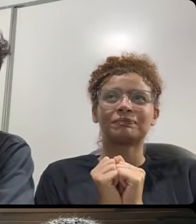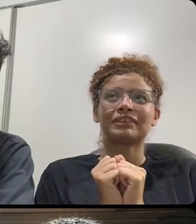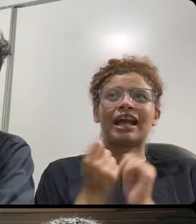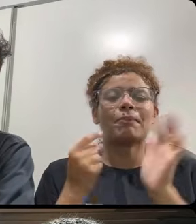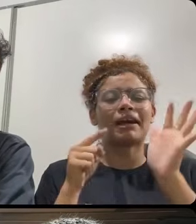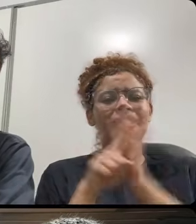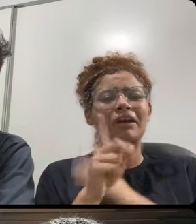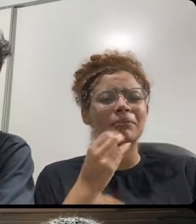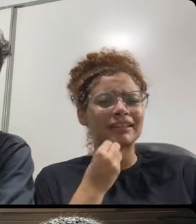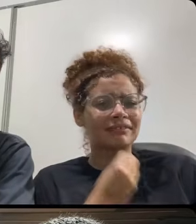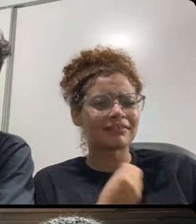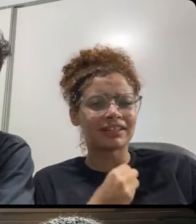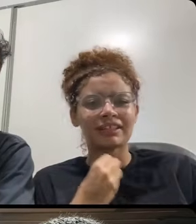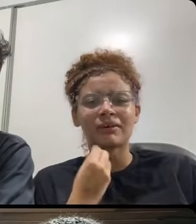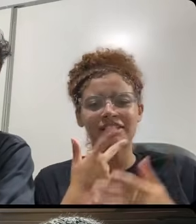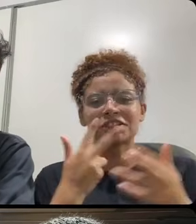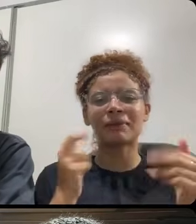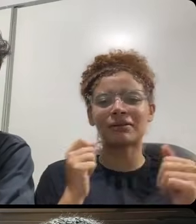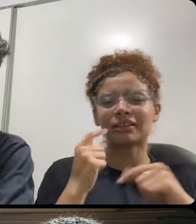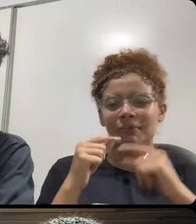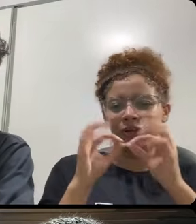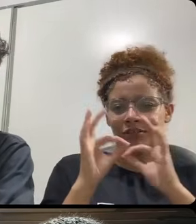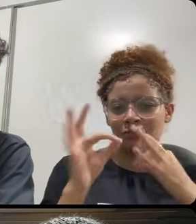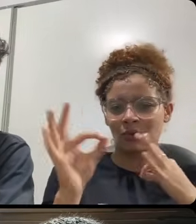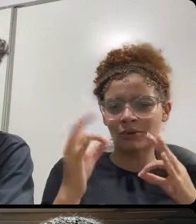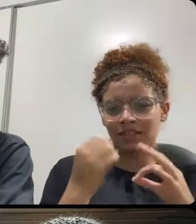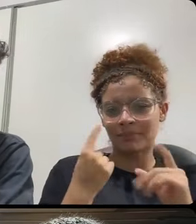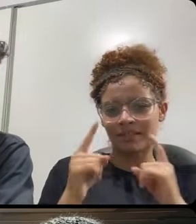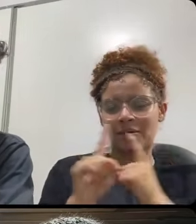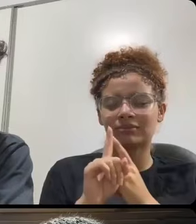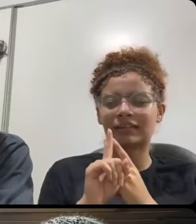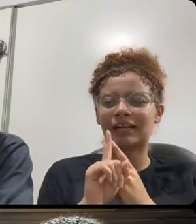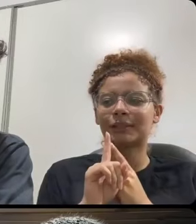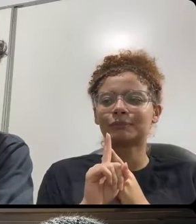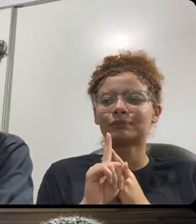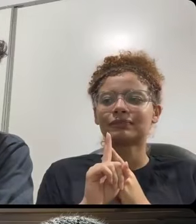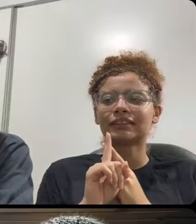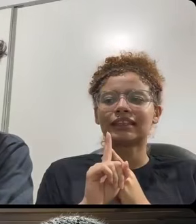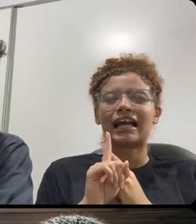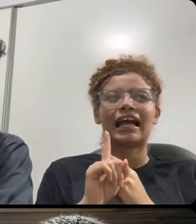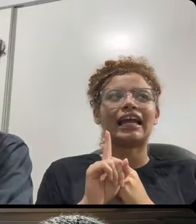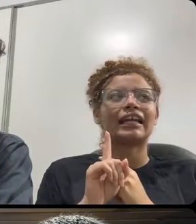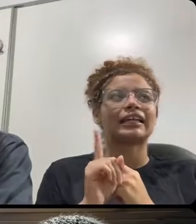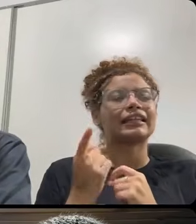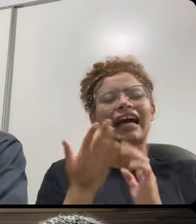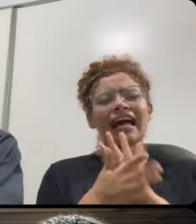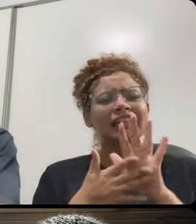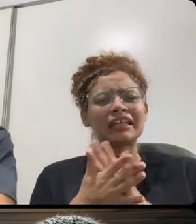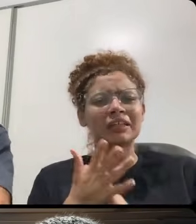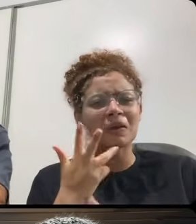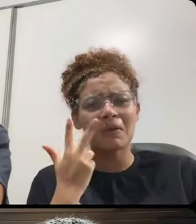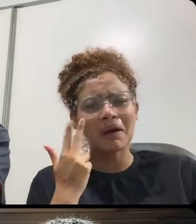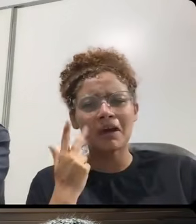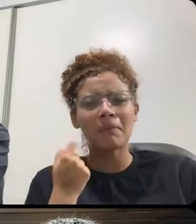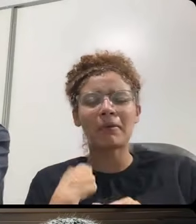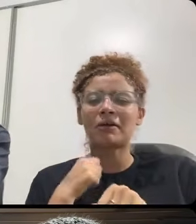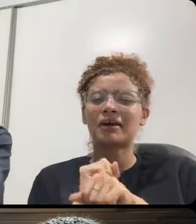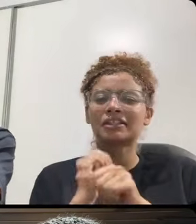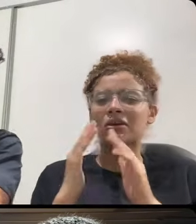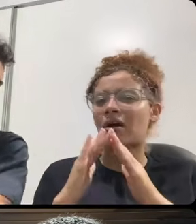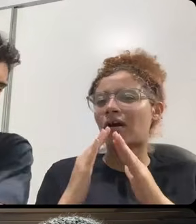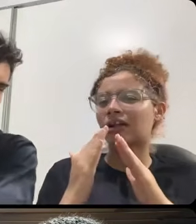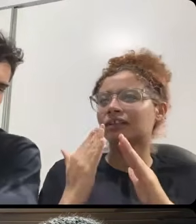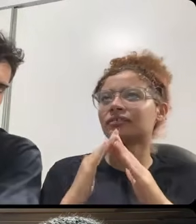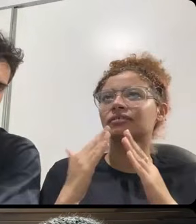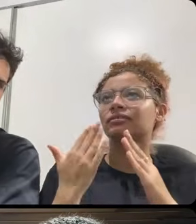ele. Eu perguntei como que estava a vida, coisa que a gente pergunta depois de um longo tempo sem encontrar. Aí ele, nada, normal, parou